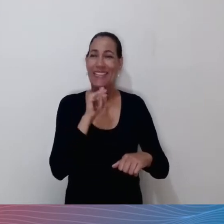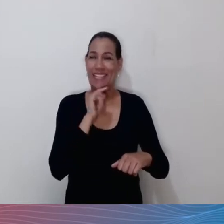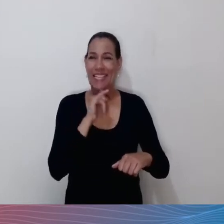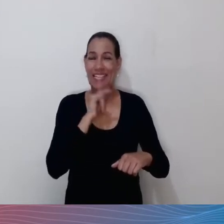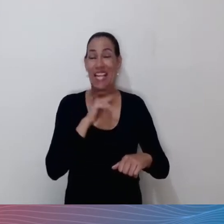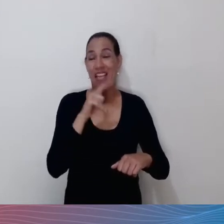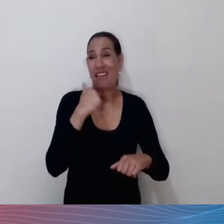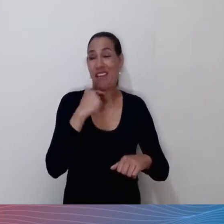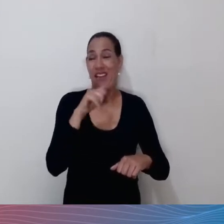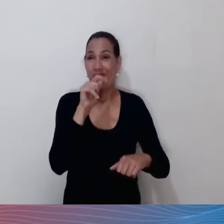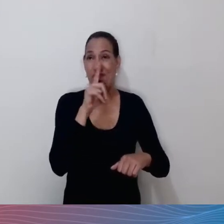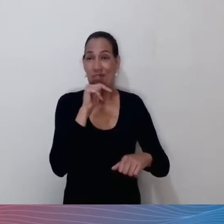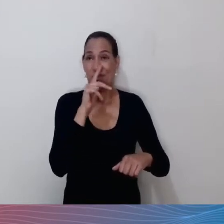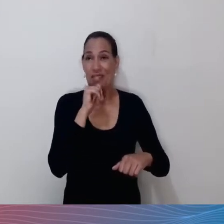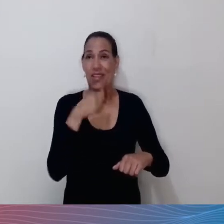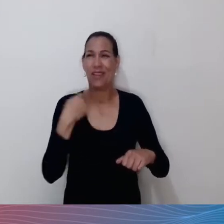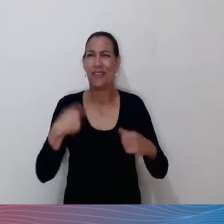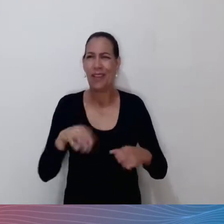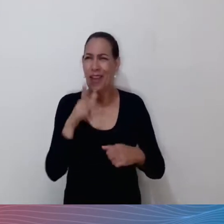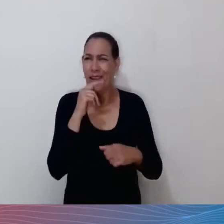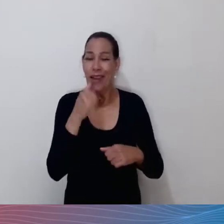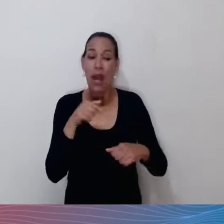pensar,